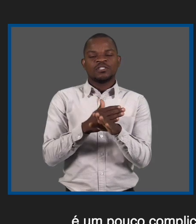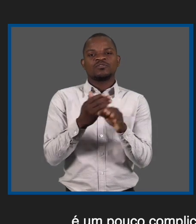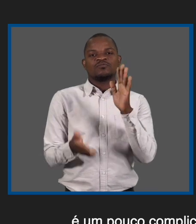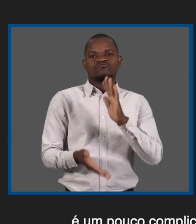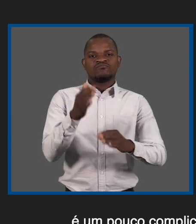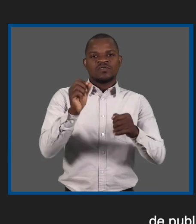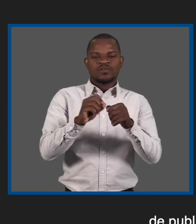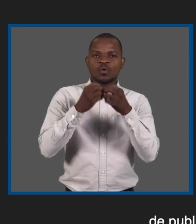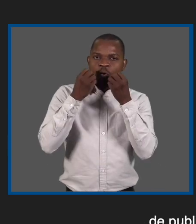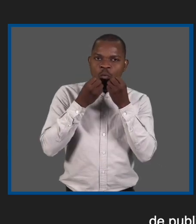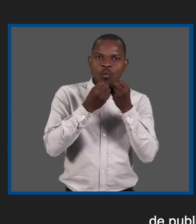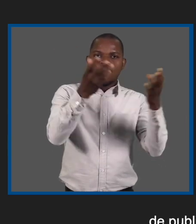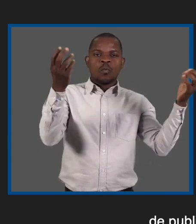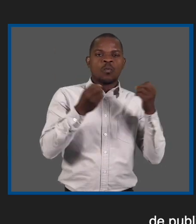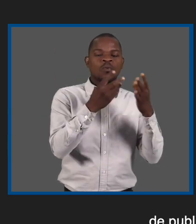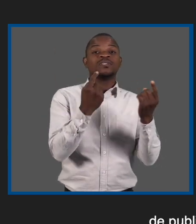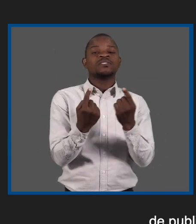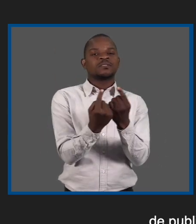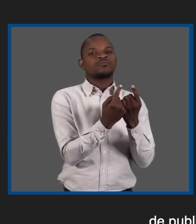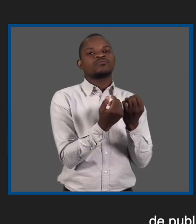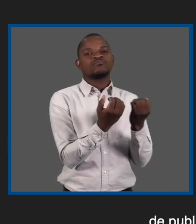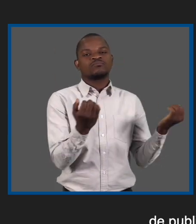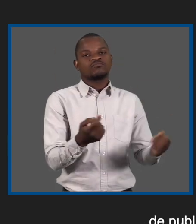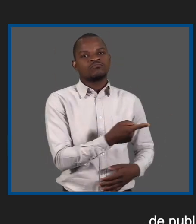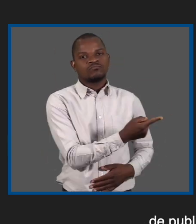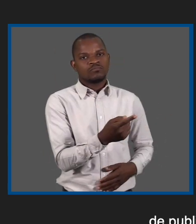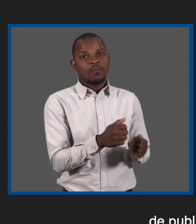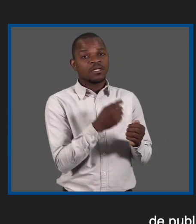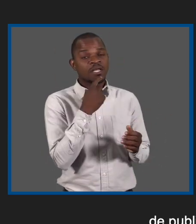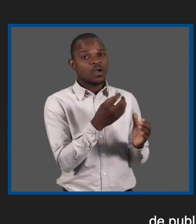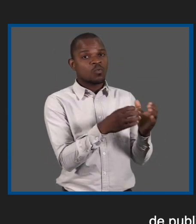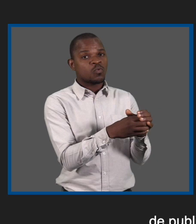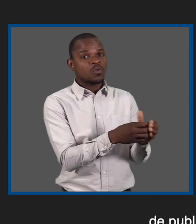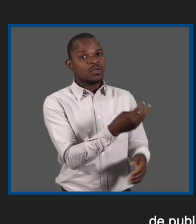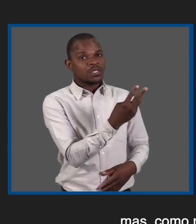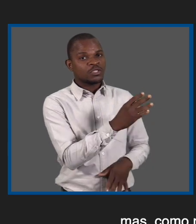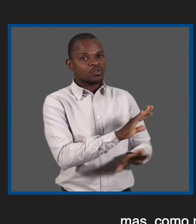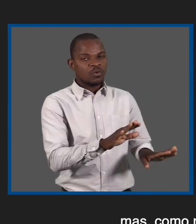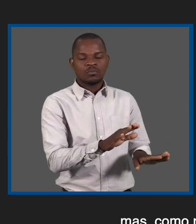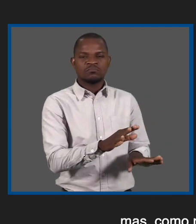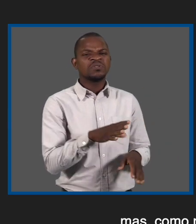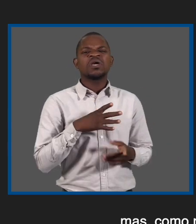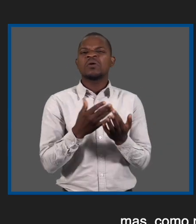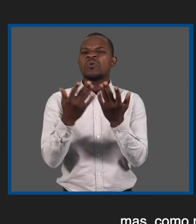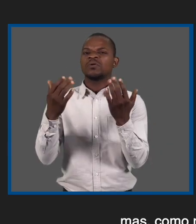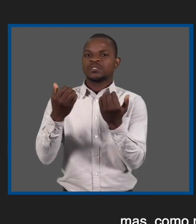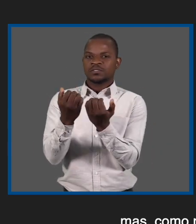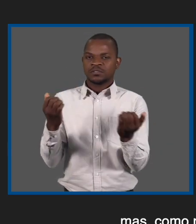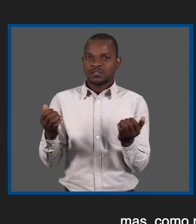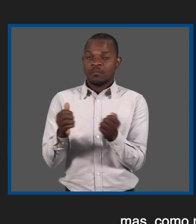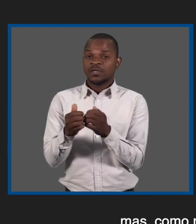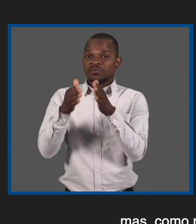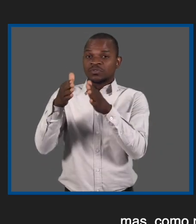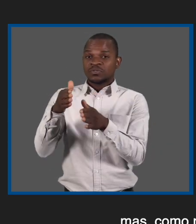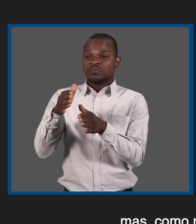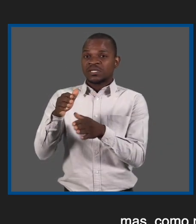tomaram a iniciativa de poder publicitar e falar. Não são essas crianças, tem mais. Só que, como as pessoas não conseguem localizar